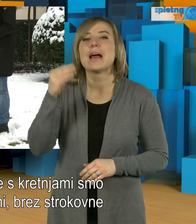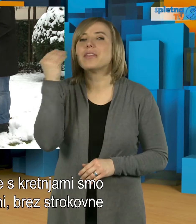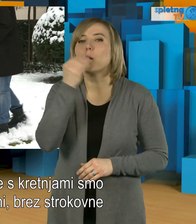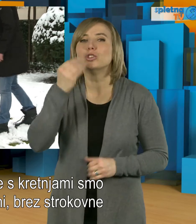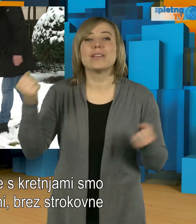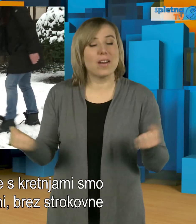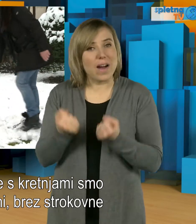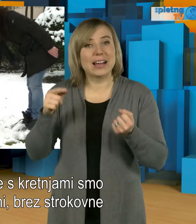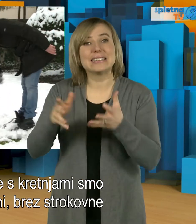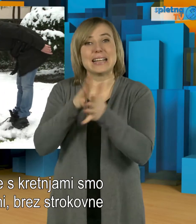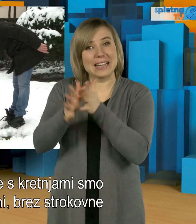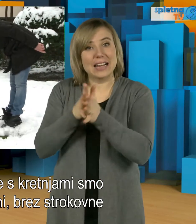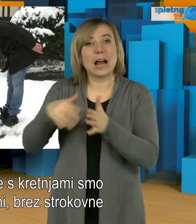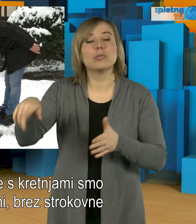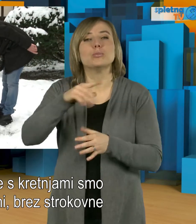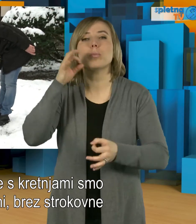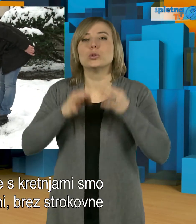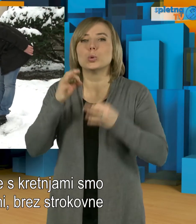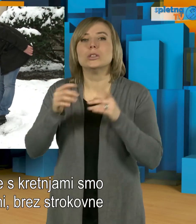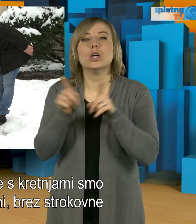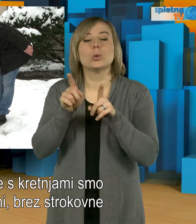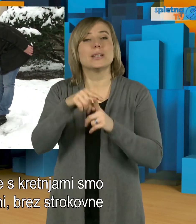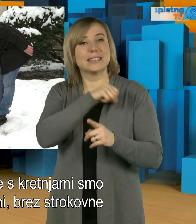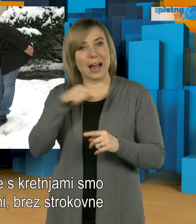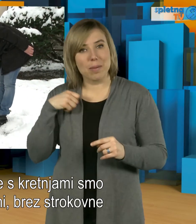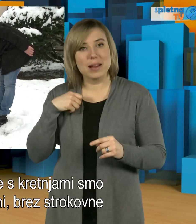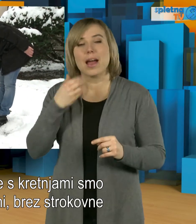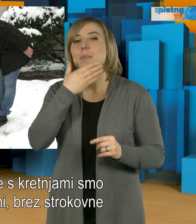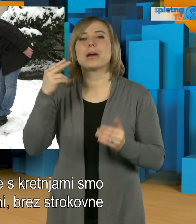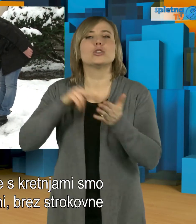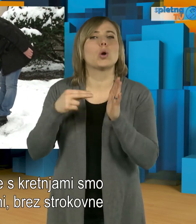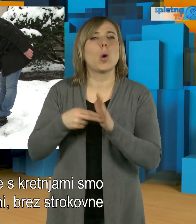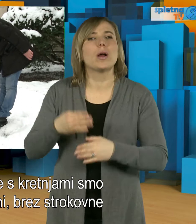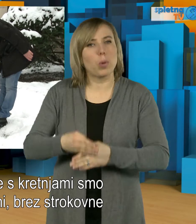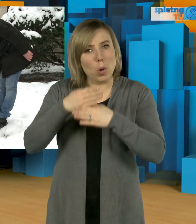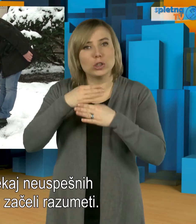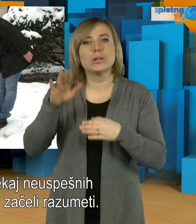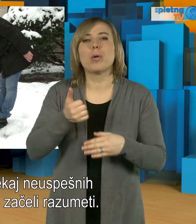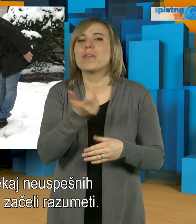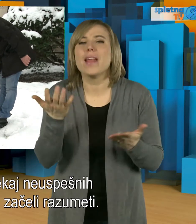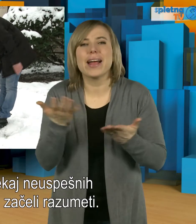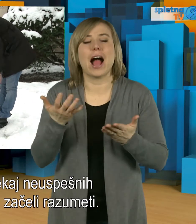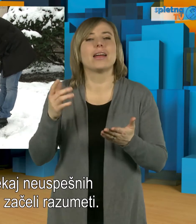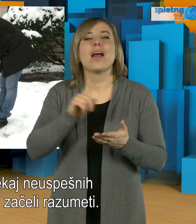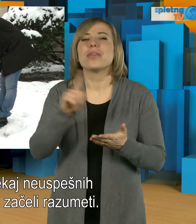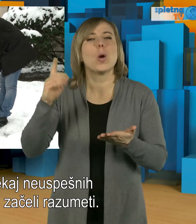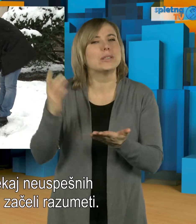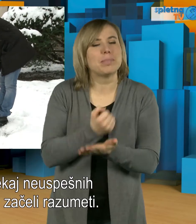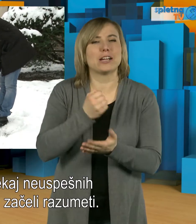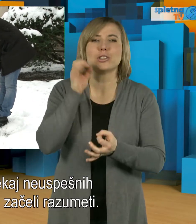Vse naučene vaje s kretnjami smo poskusili tudi sami, brez strokovne pomoči, in po nekaj neuspešnih poskusih smo jih